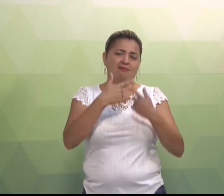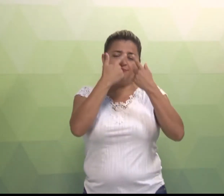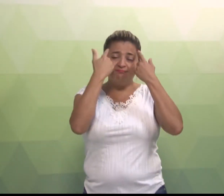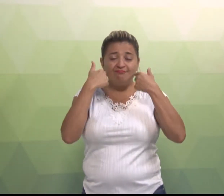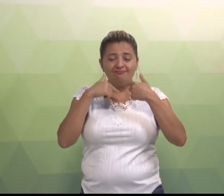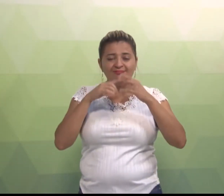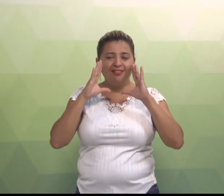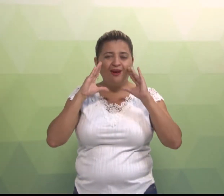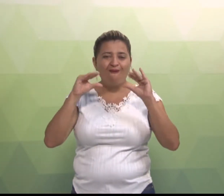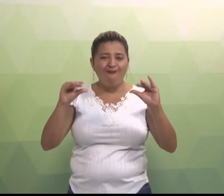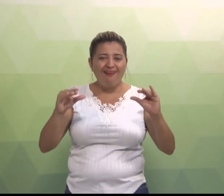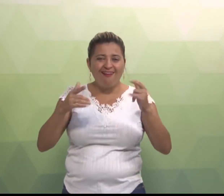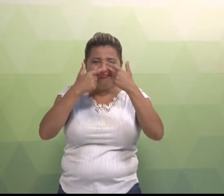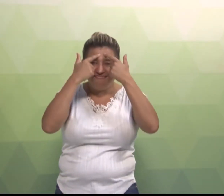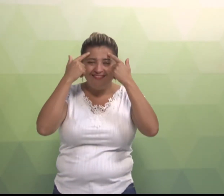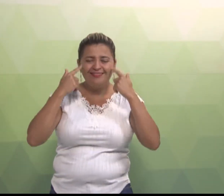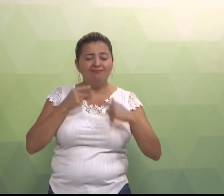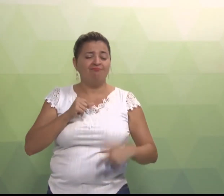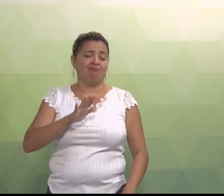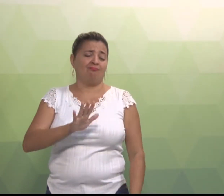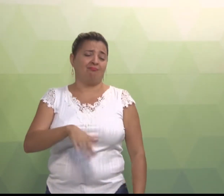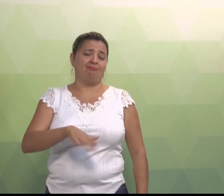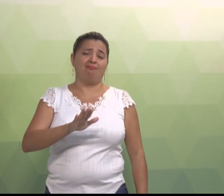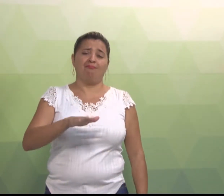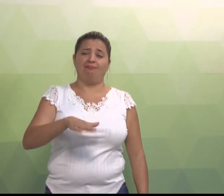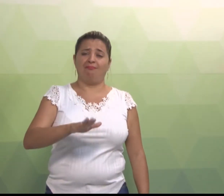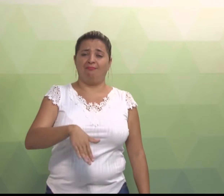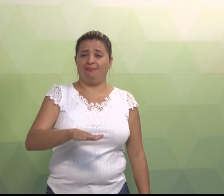Olha a minha expressão, ela é mais tranquila, observaram? Barato.